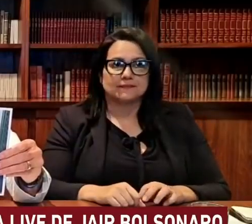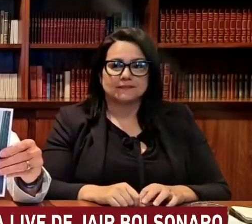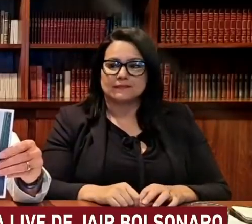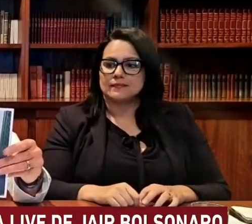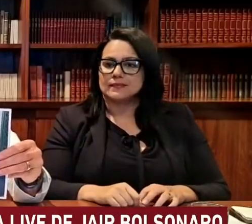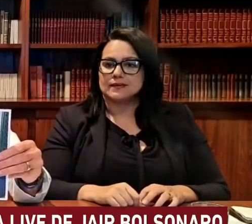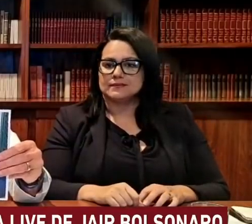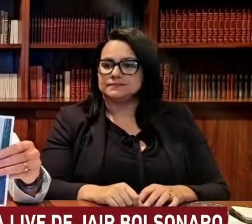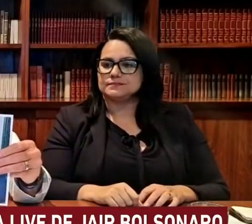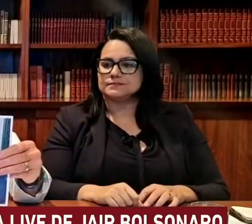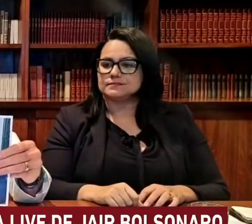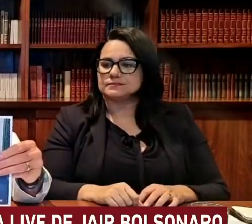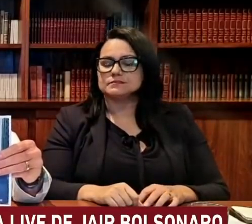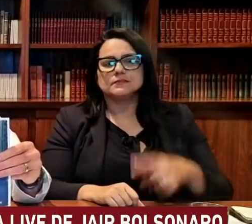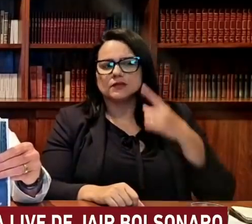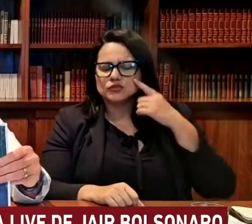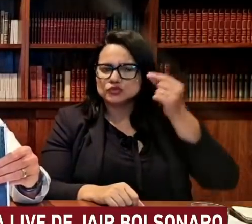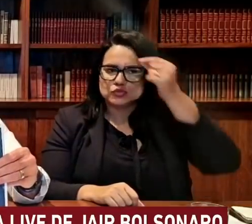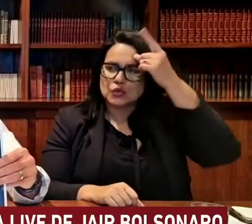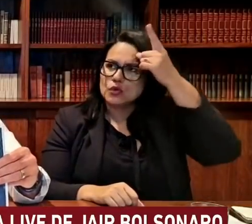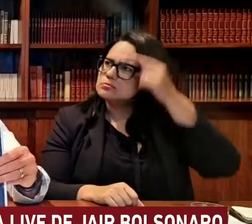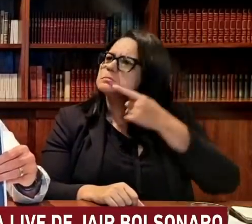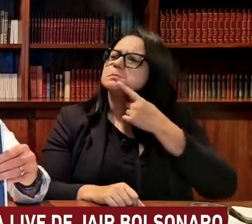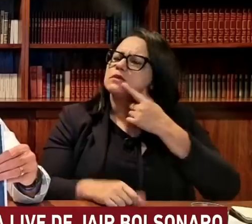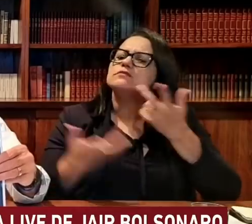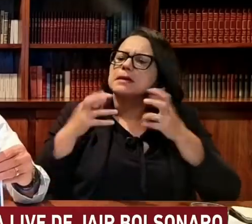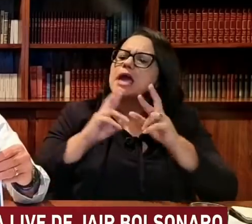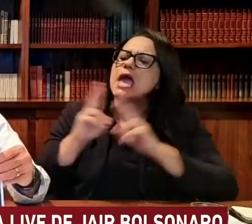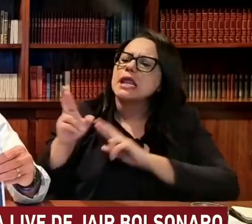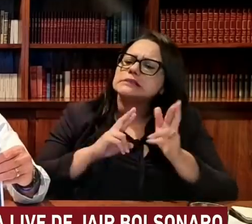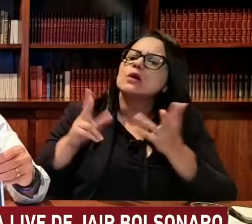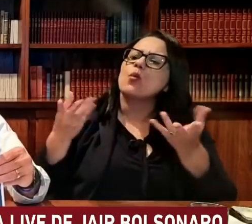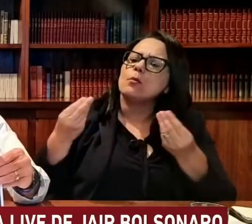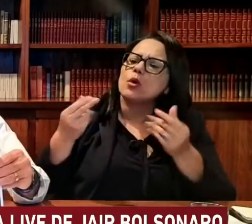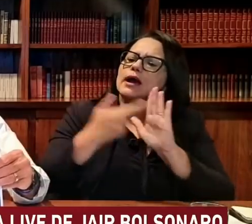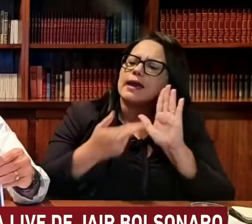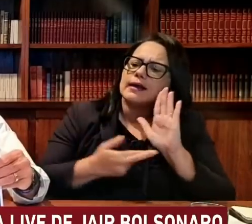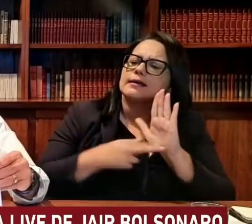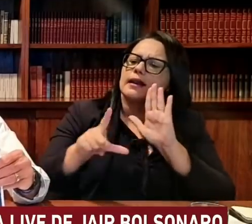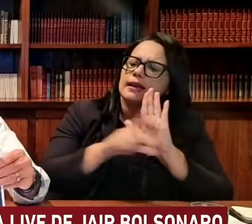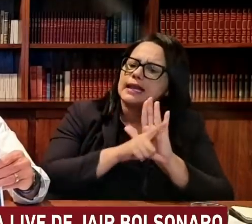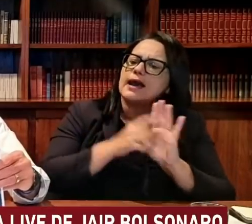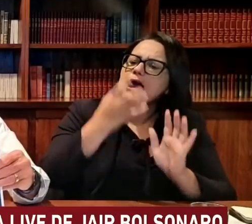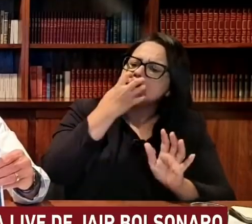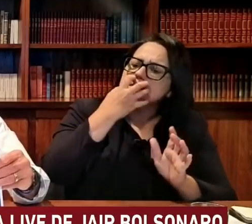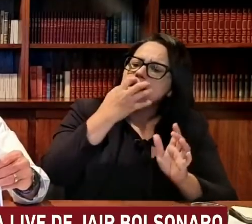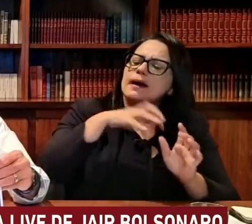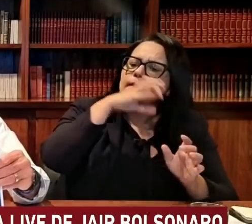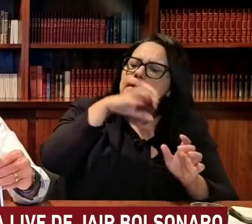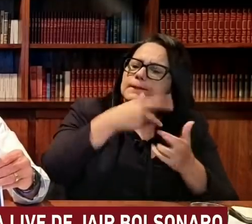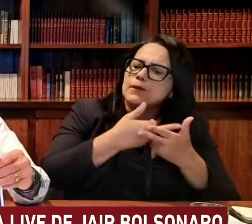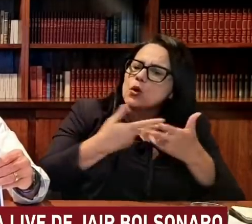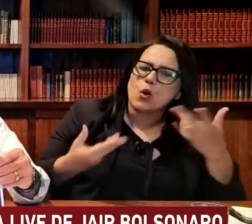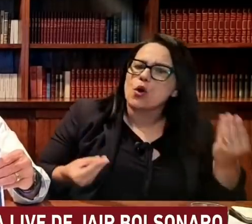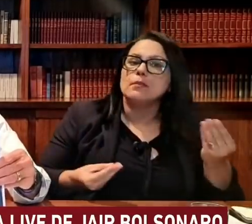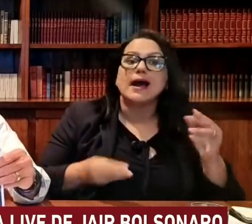Então, tomei conhecimento, entrei em contato com o Ministério das Relações Exteriores. A legislação para trazer os bichinhos aí